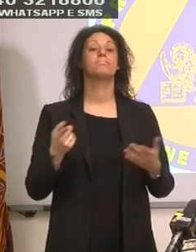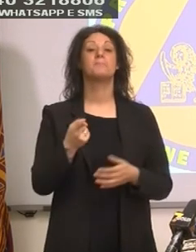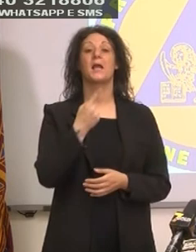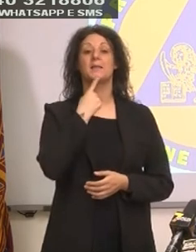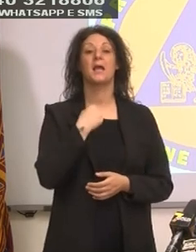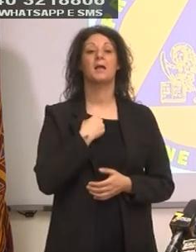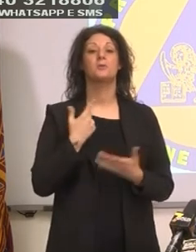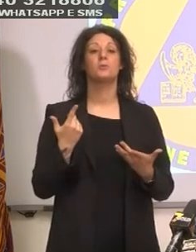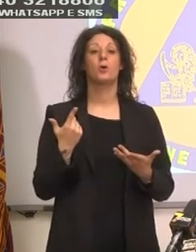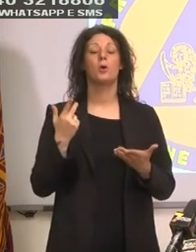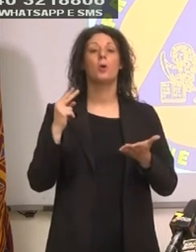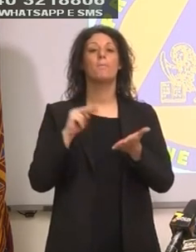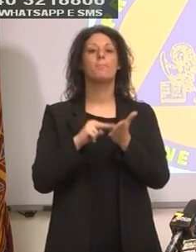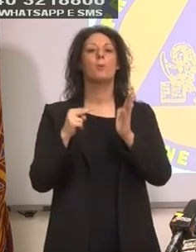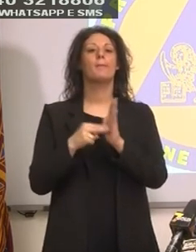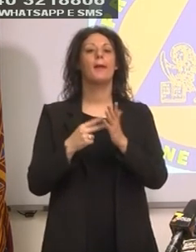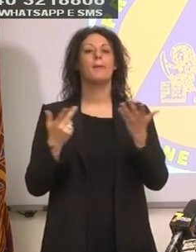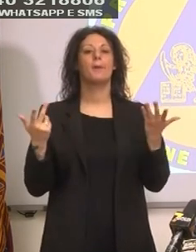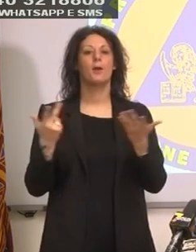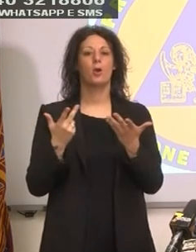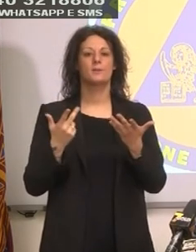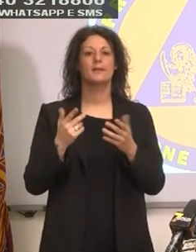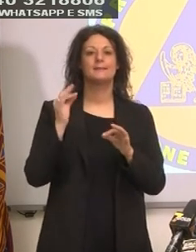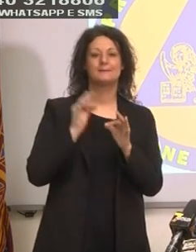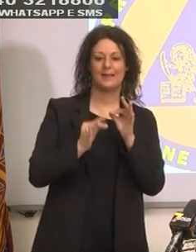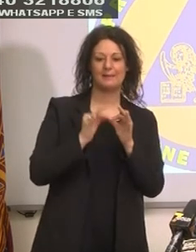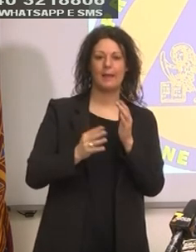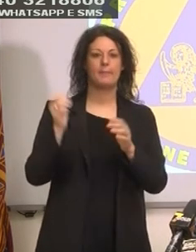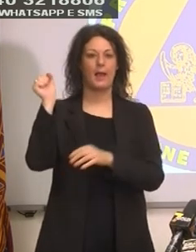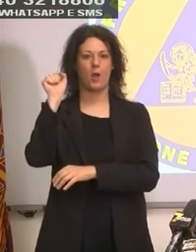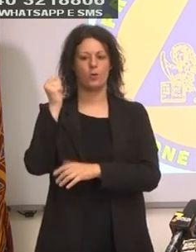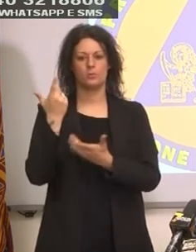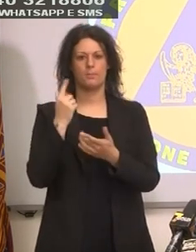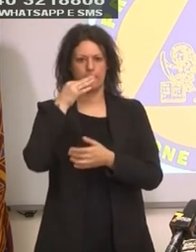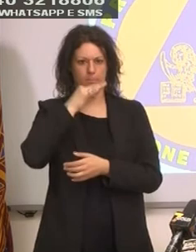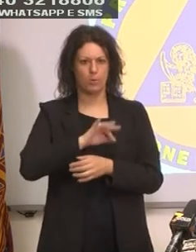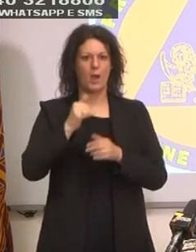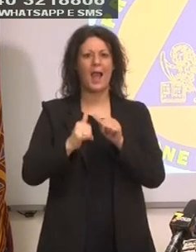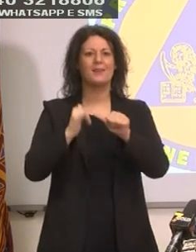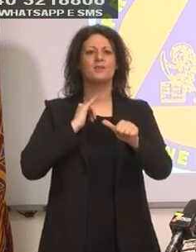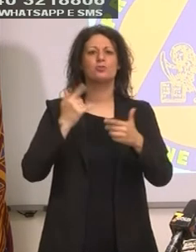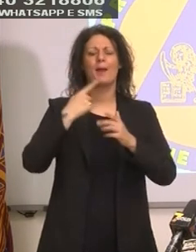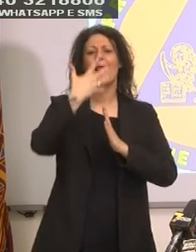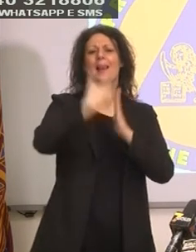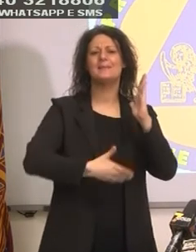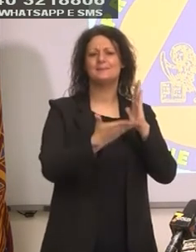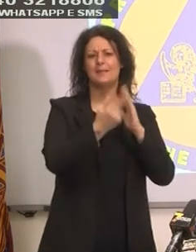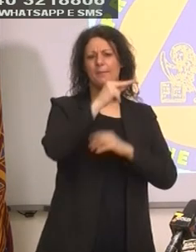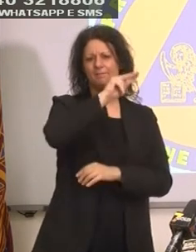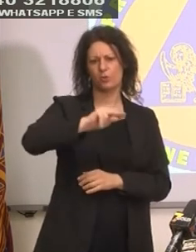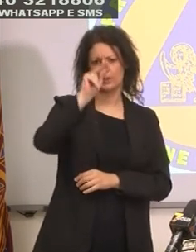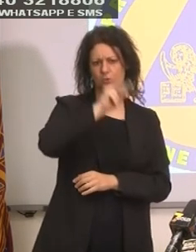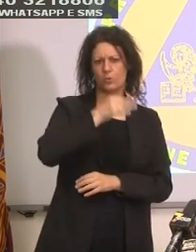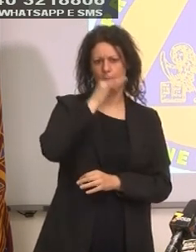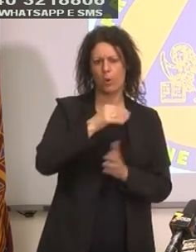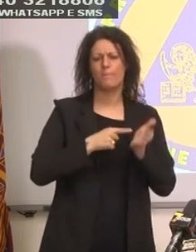la presentazione delle liste, allora 6 settembre, 6 agosto, ma anticipare a 60 giorni, a 50 giorni le liste, le puoi presentare anche a fine luglio, cioè basta